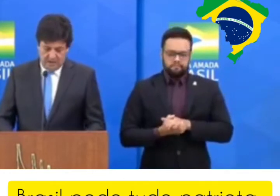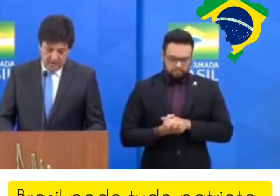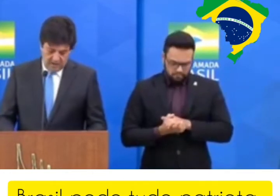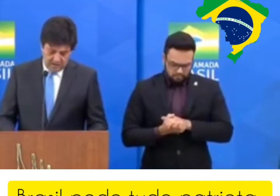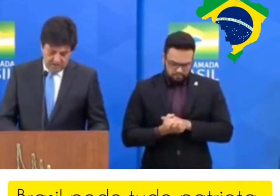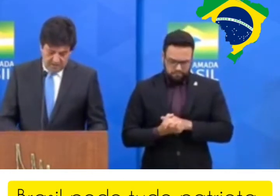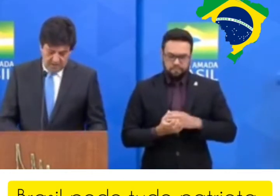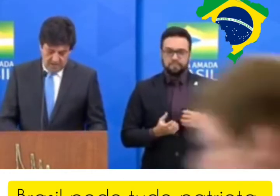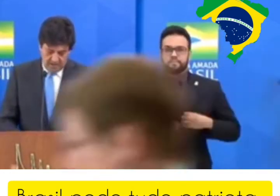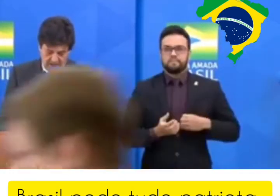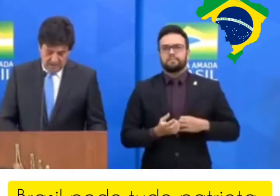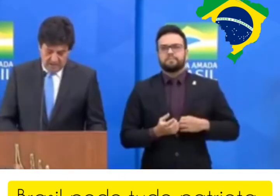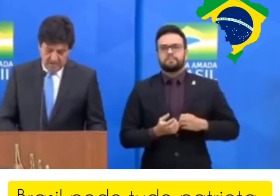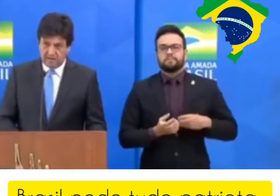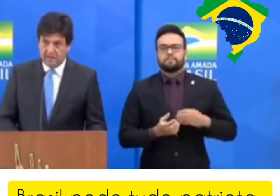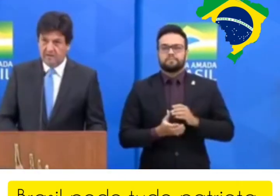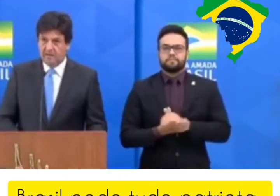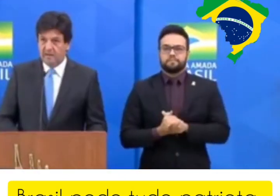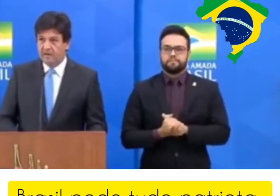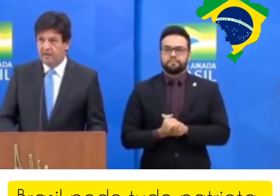de quem recebi